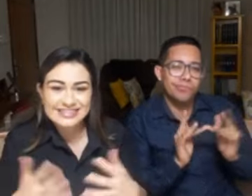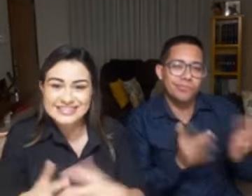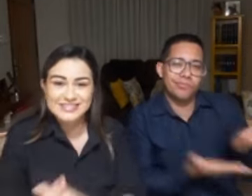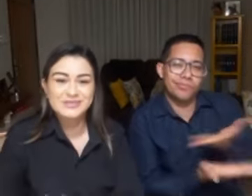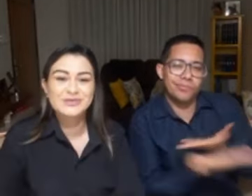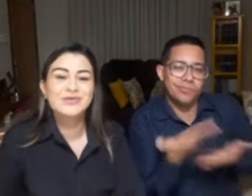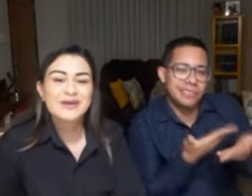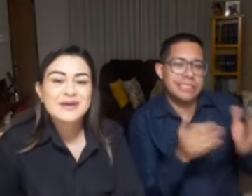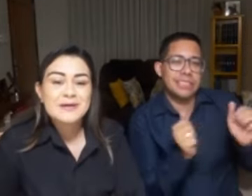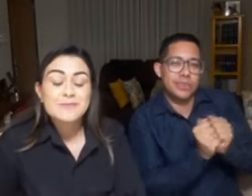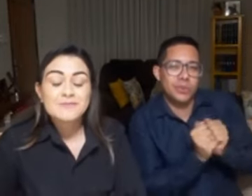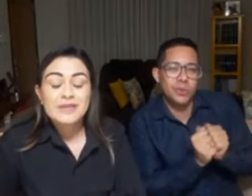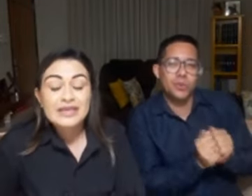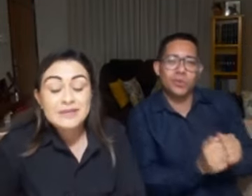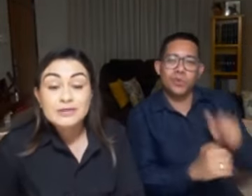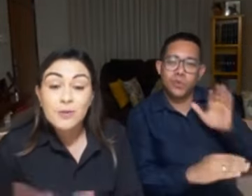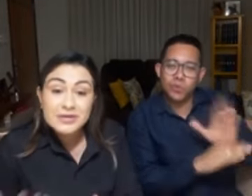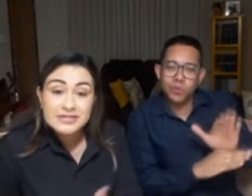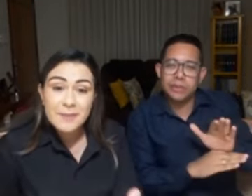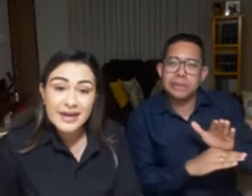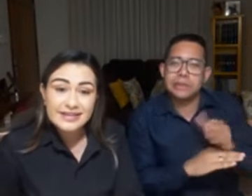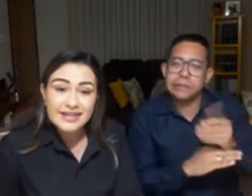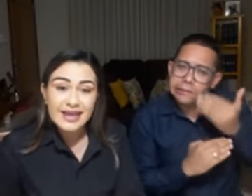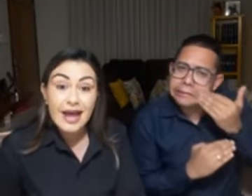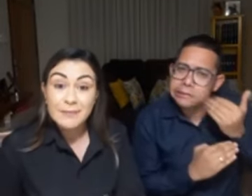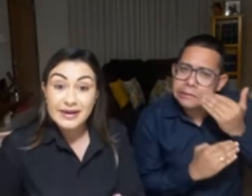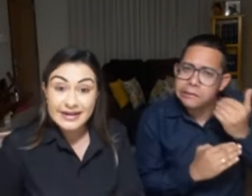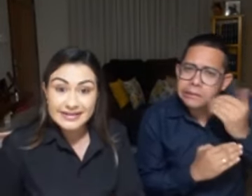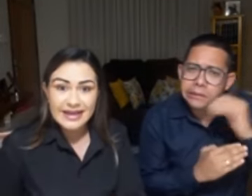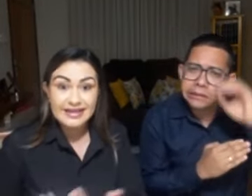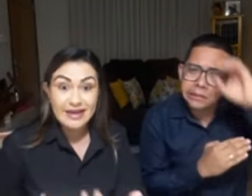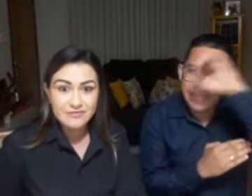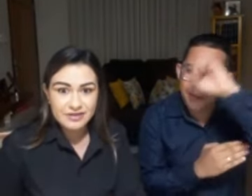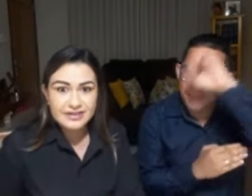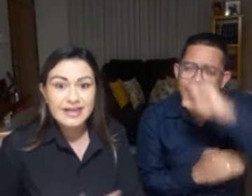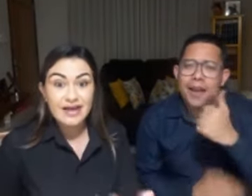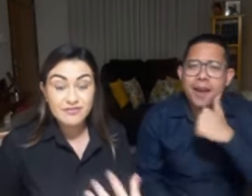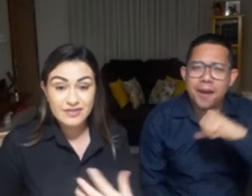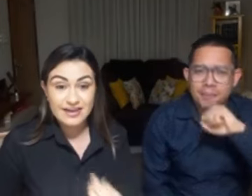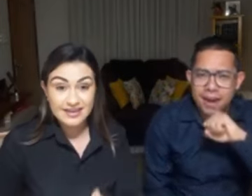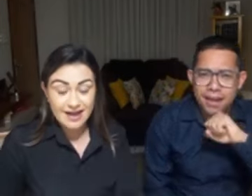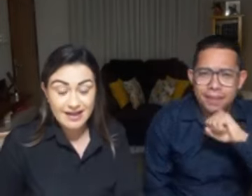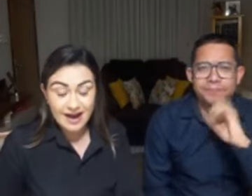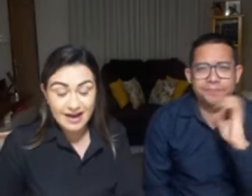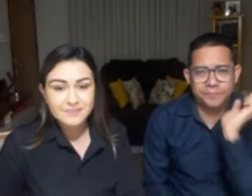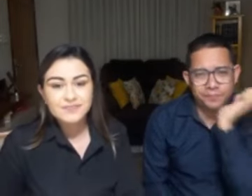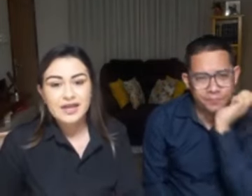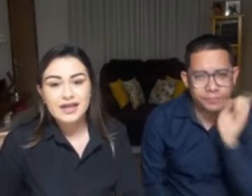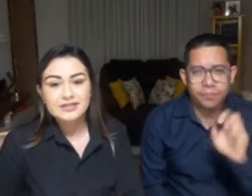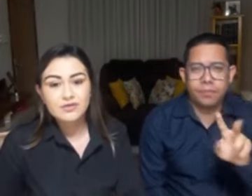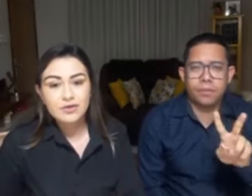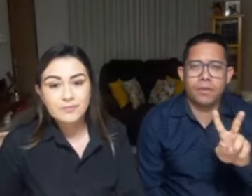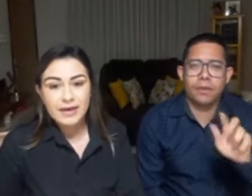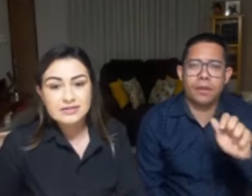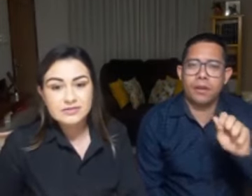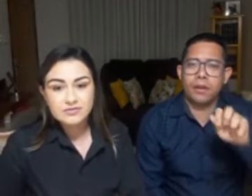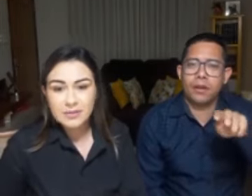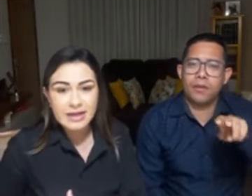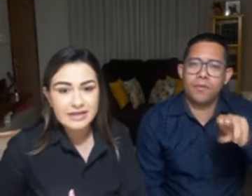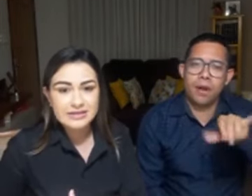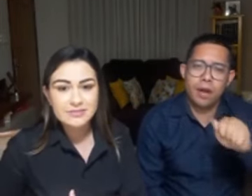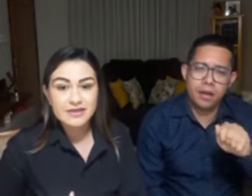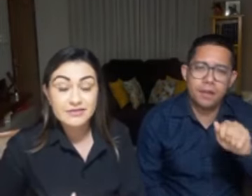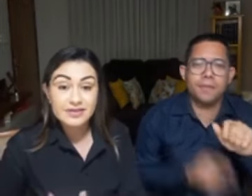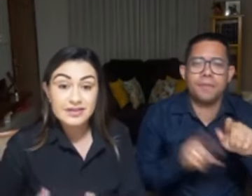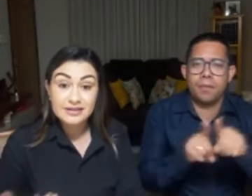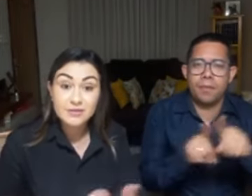ser intercessora. Mas eu comecei a aprender, a mãe dela, que é a Vânia, e a filha, que é a Carla, elas foram peças